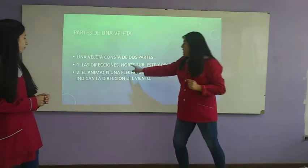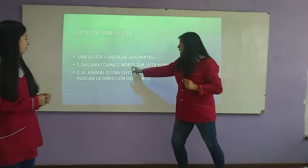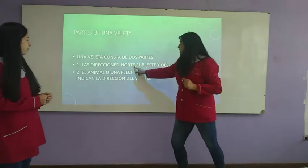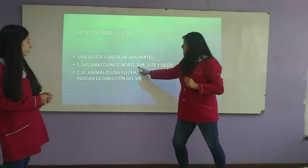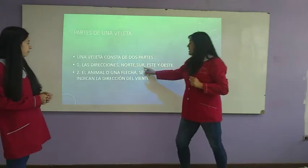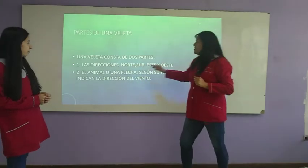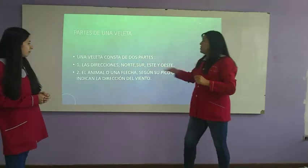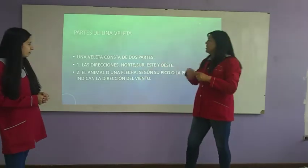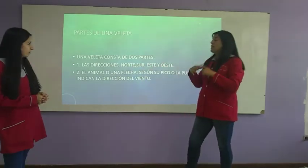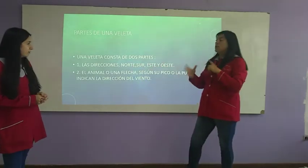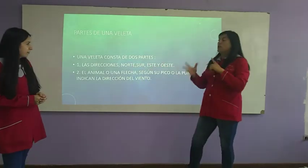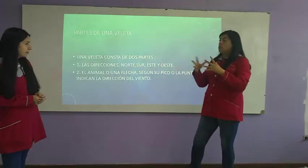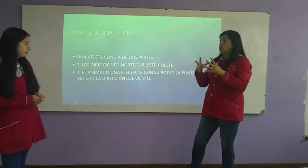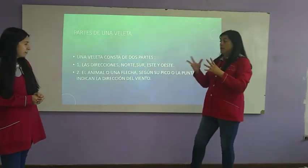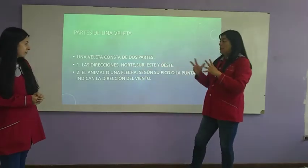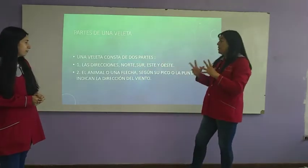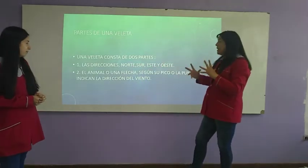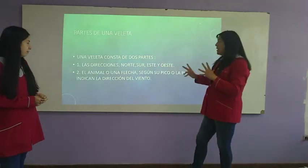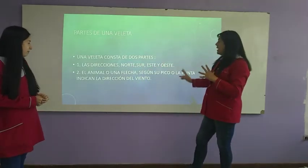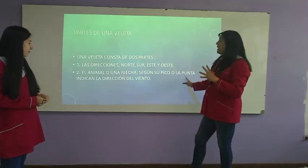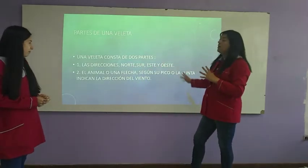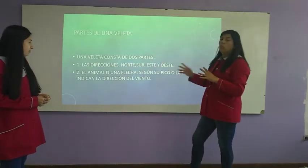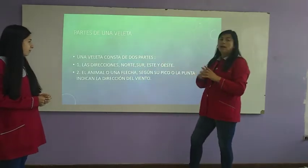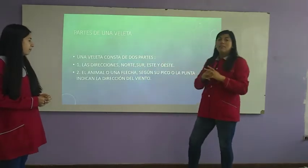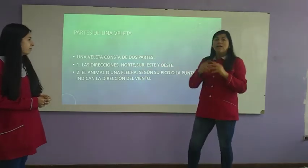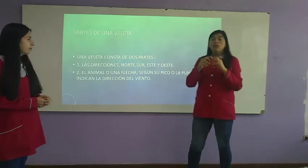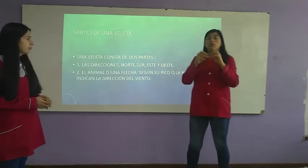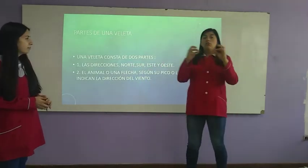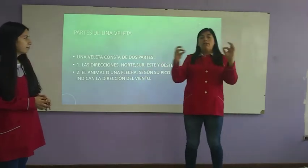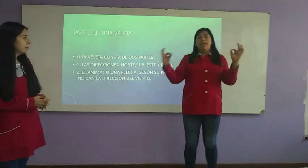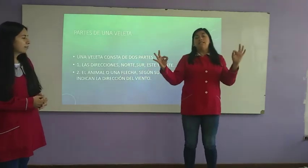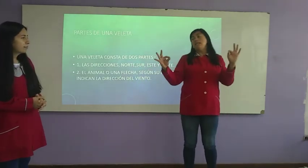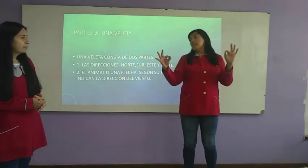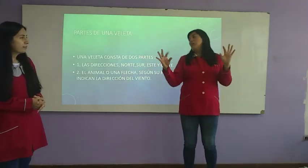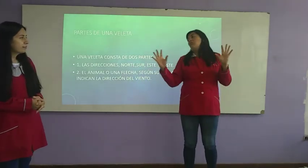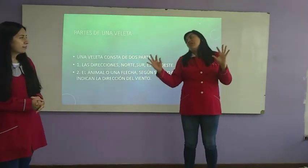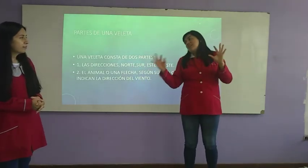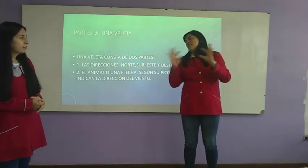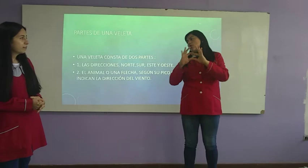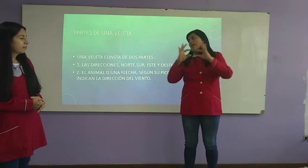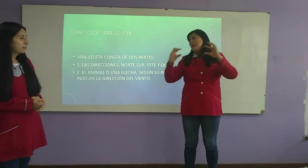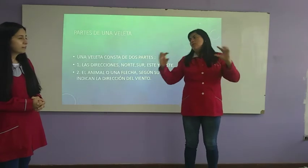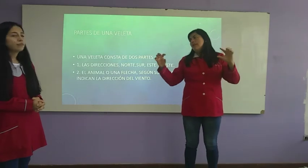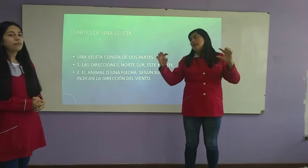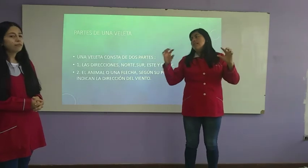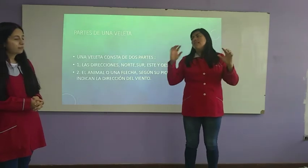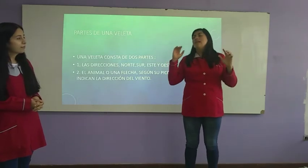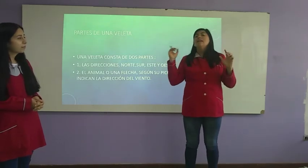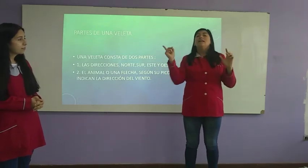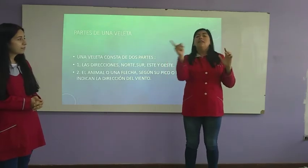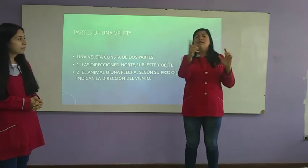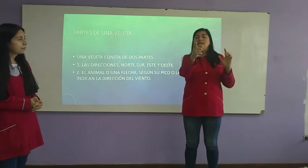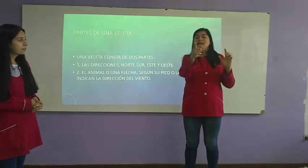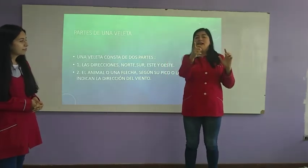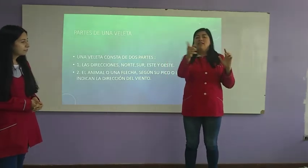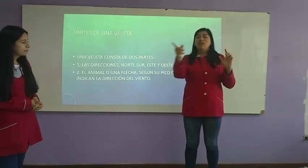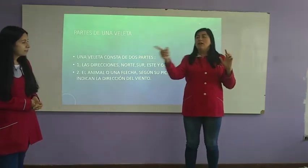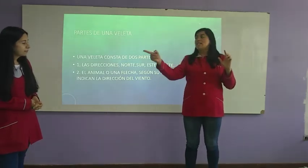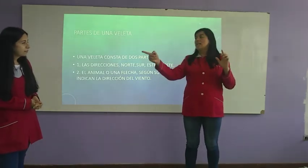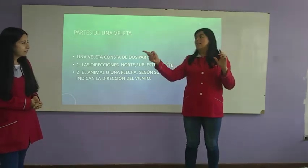las direcciones, norte, sur, este, oeste, y un animalito con una flechita, o a veces solamente una flecha, que va indicando el sentido